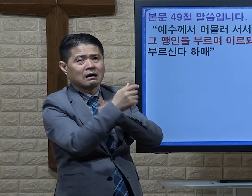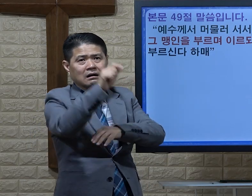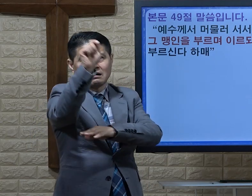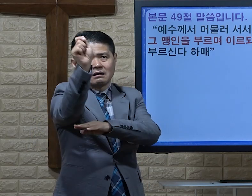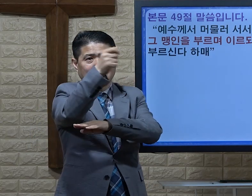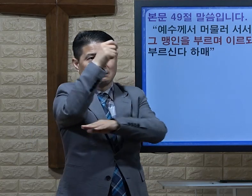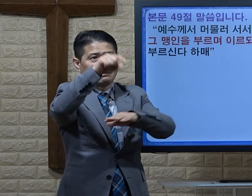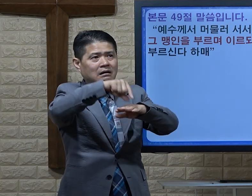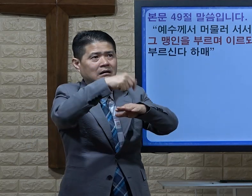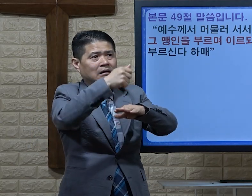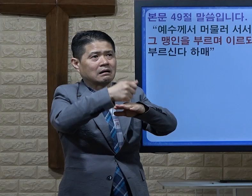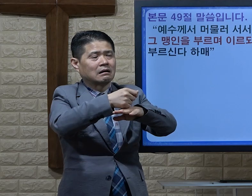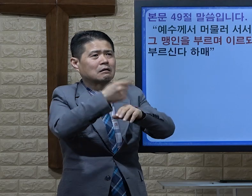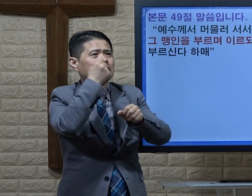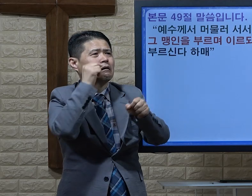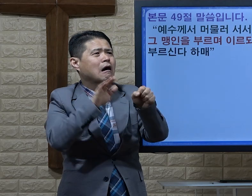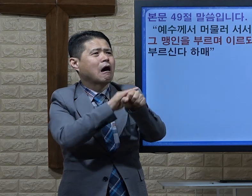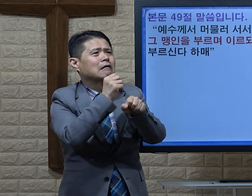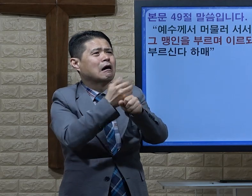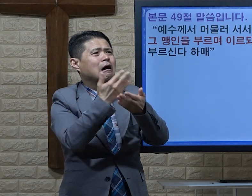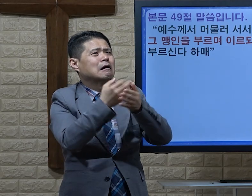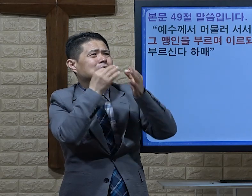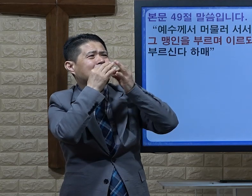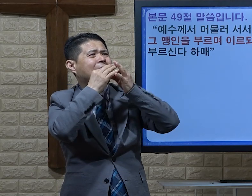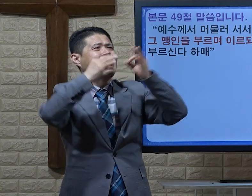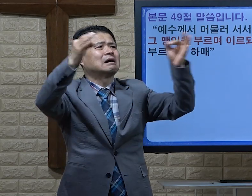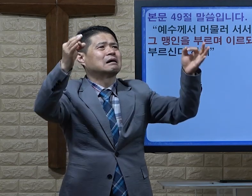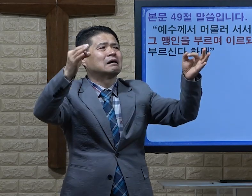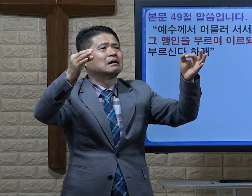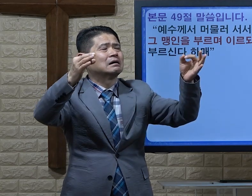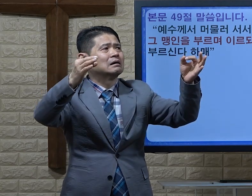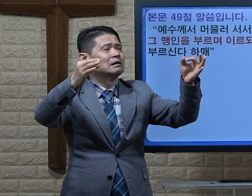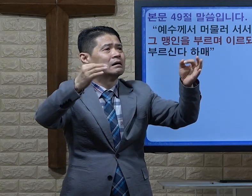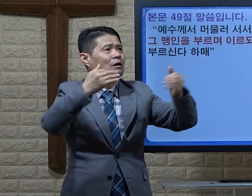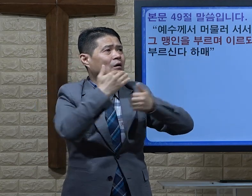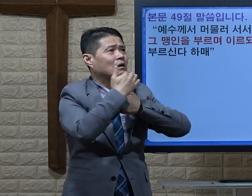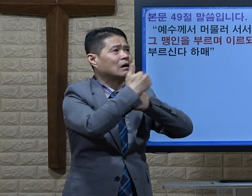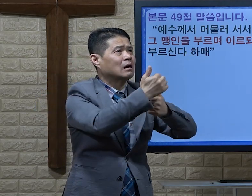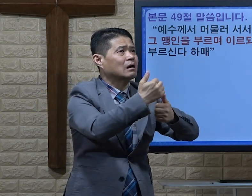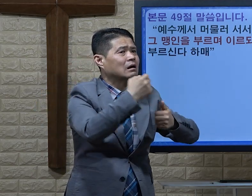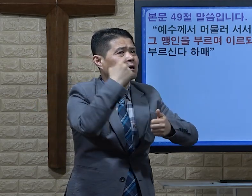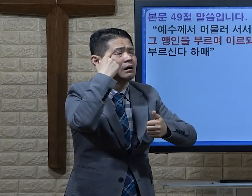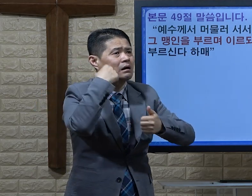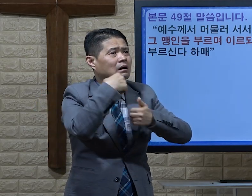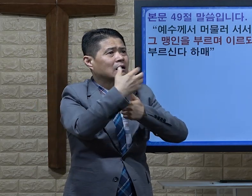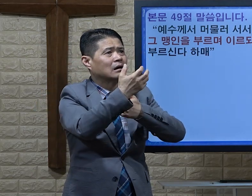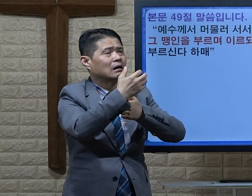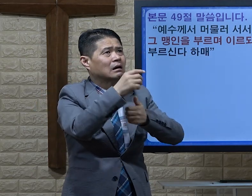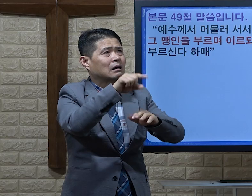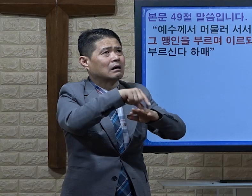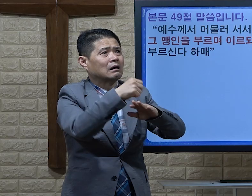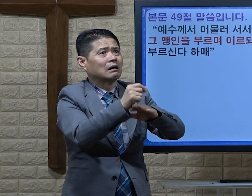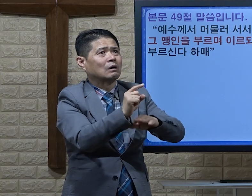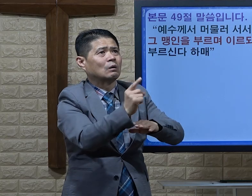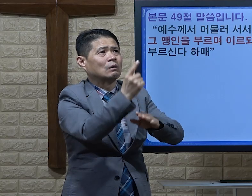수 있었는데 다윗의 왕 자손 예수여 라고 불렀을 때 자신을 모욕했을